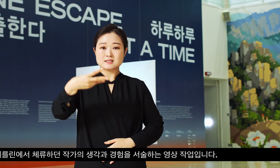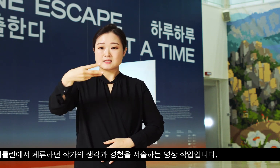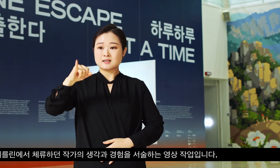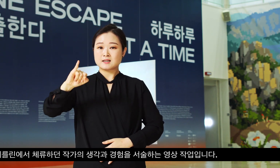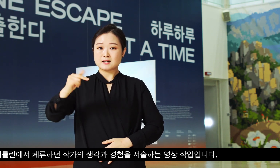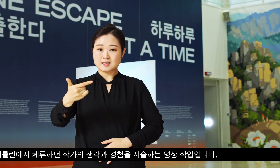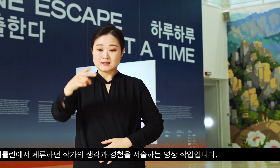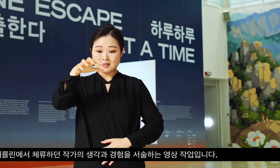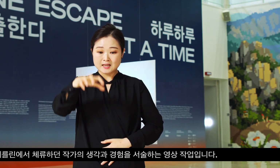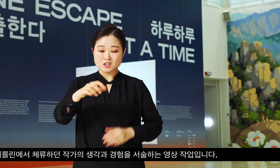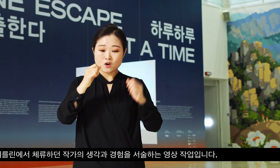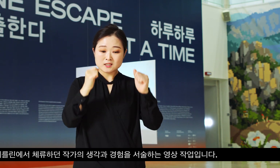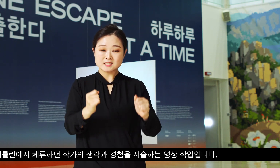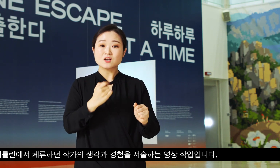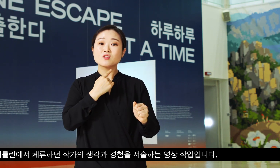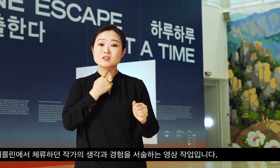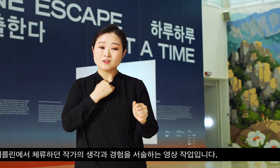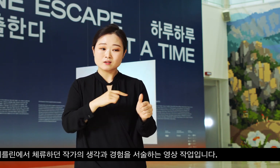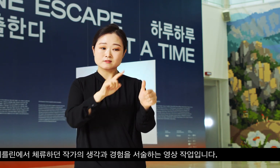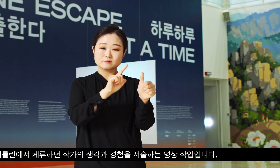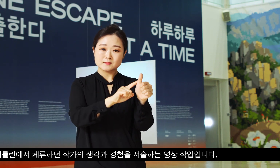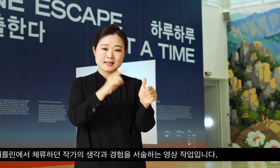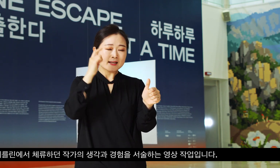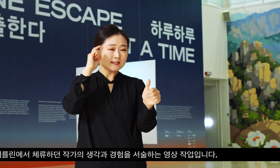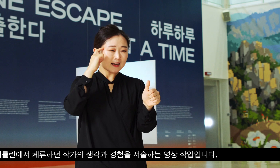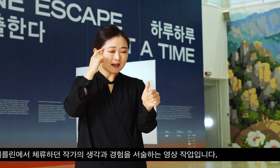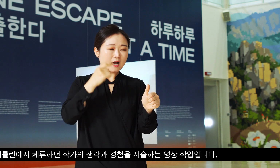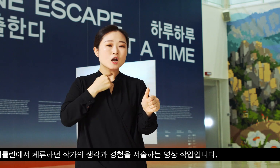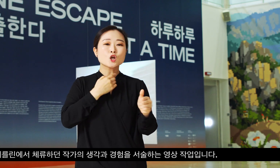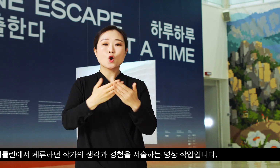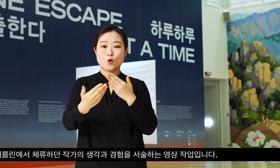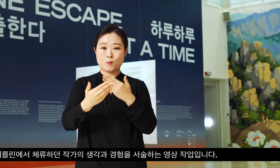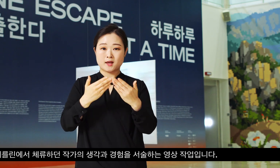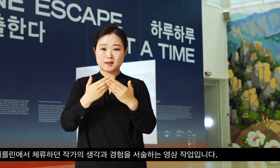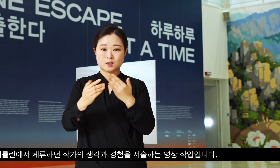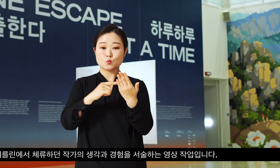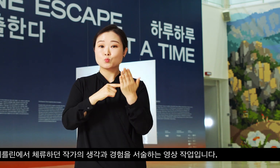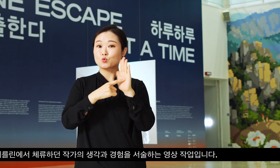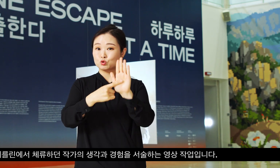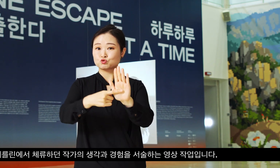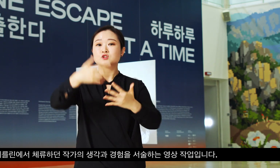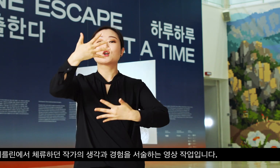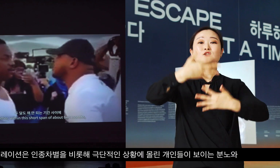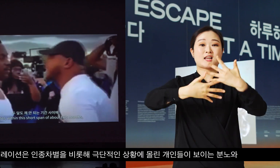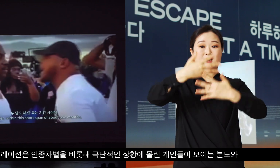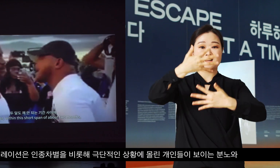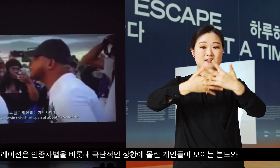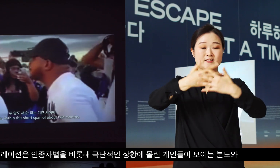경험을 서술하는 영상 작업입니다. 작가의 내레이션은